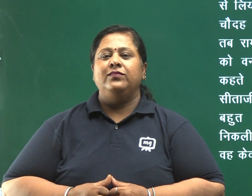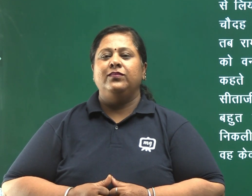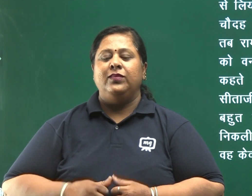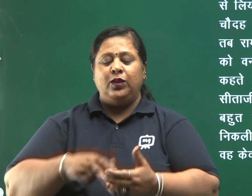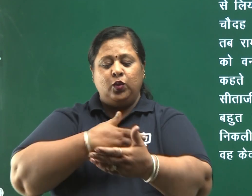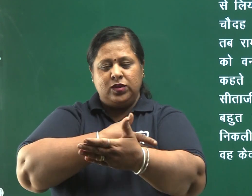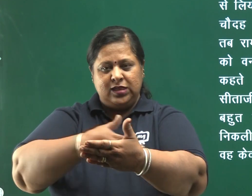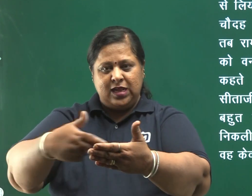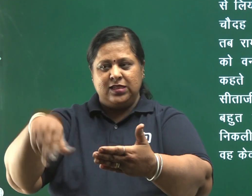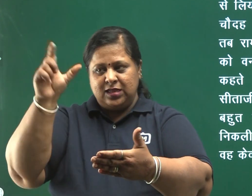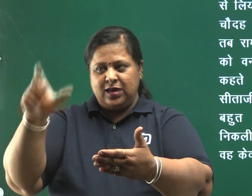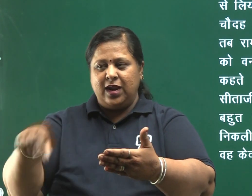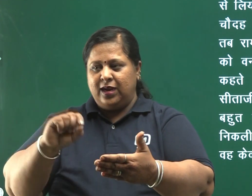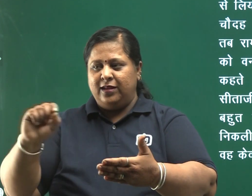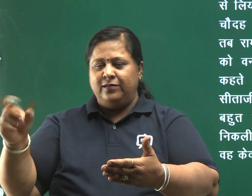तुलसीदास द्वारा